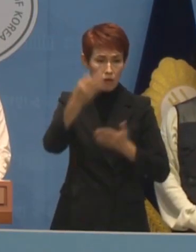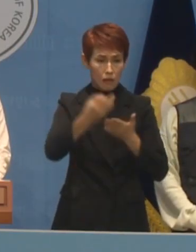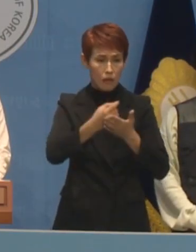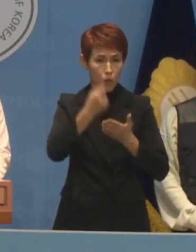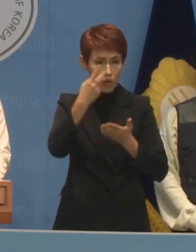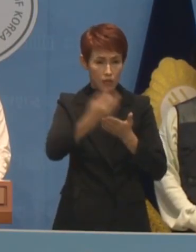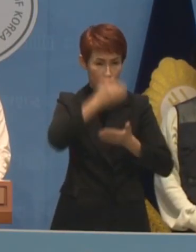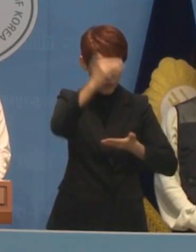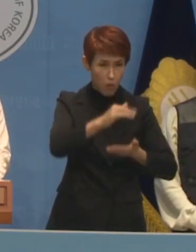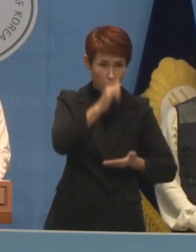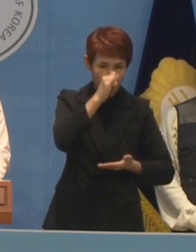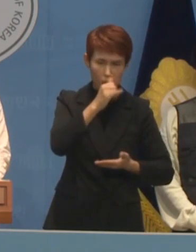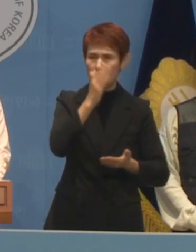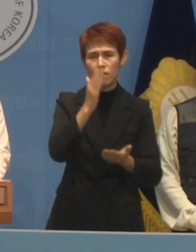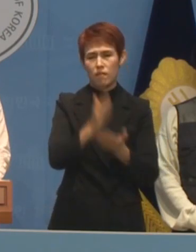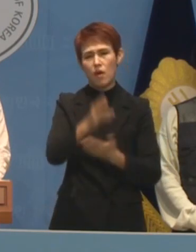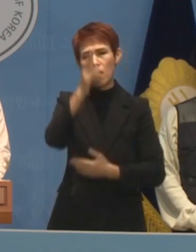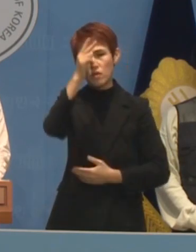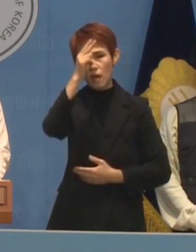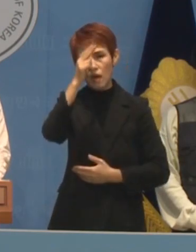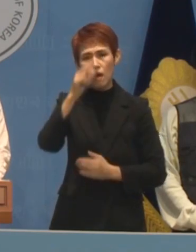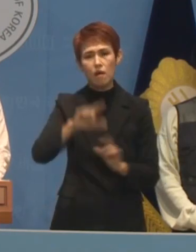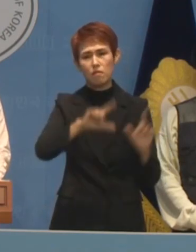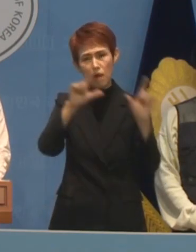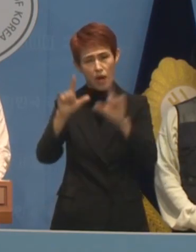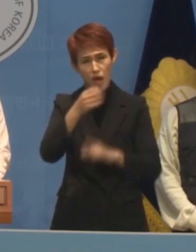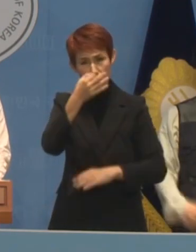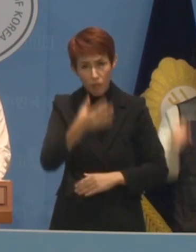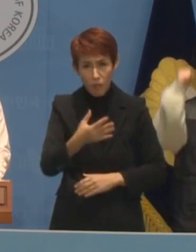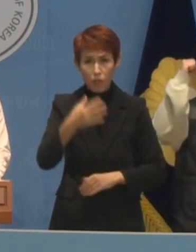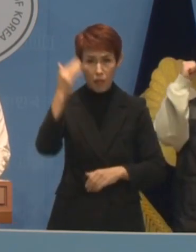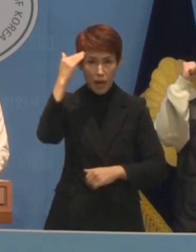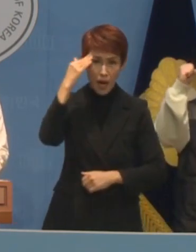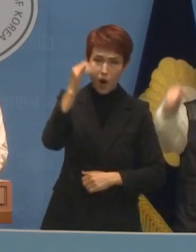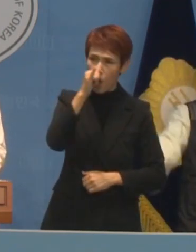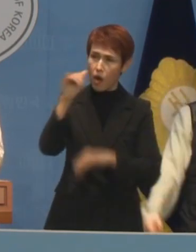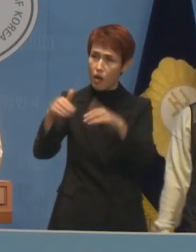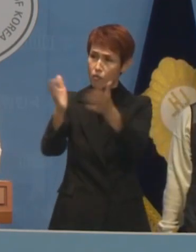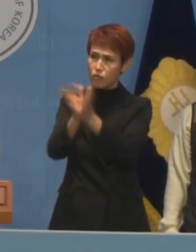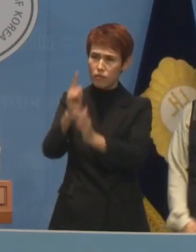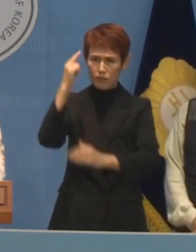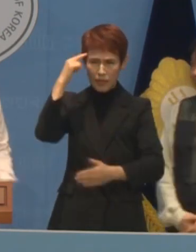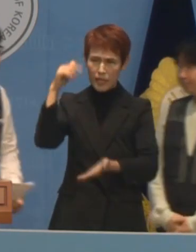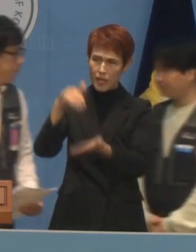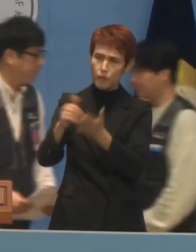시설 청원경찰의 삶의 질을 떨어뜨리는 해수부는 각성하라.